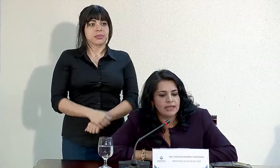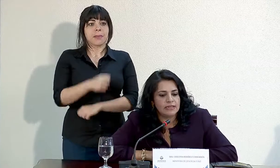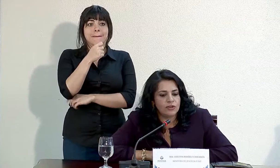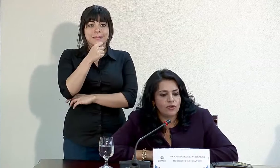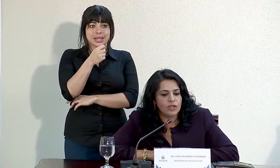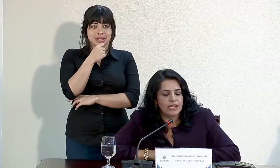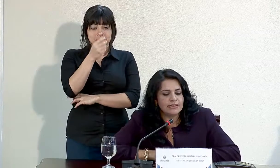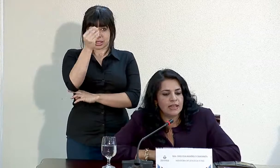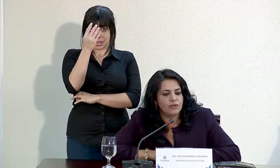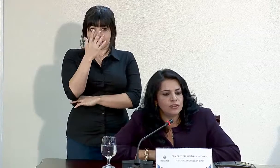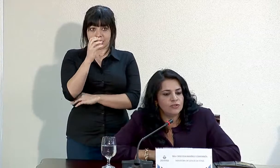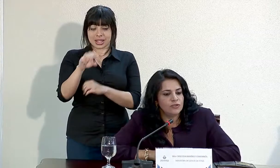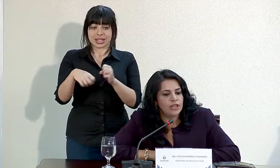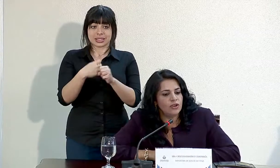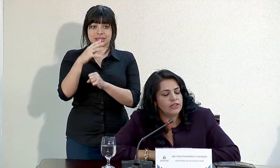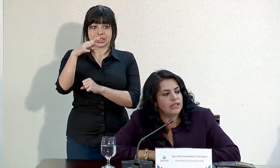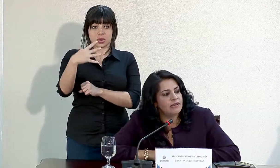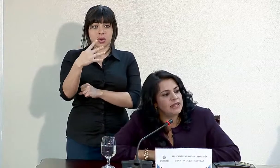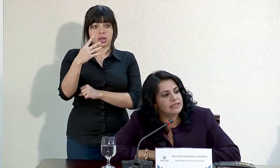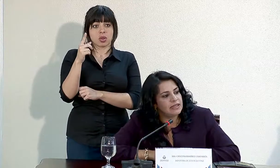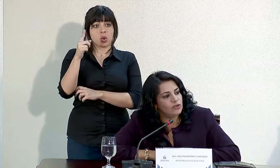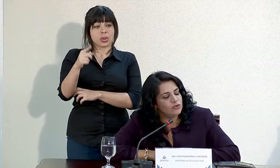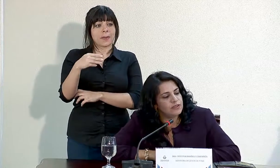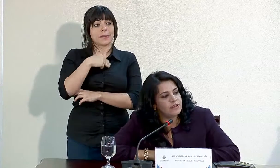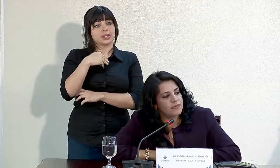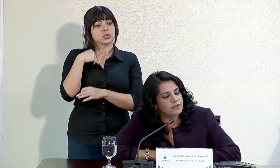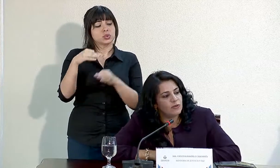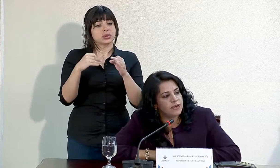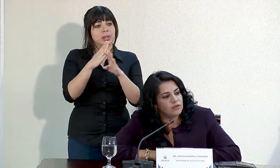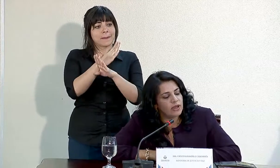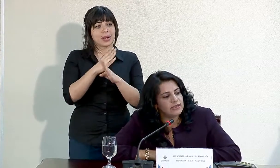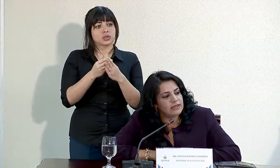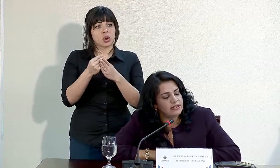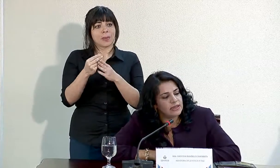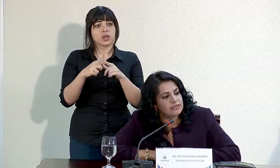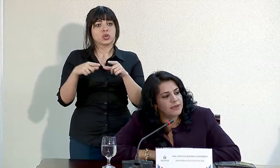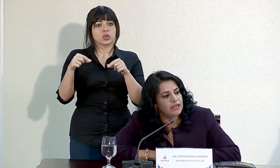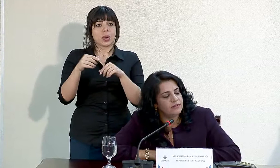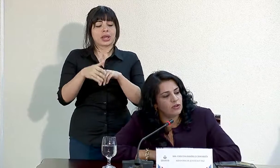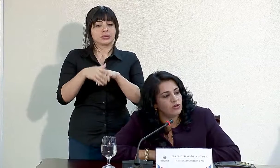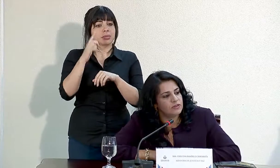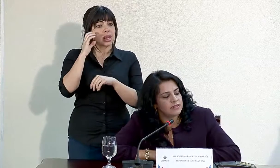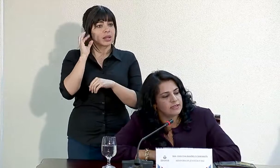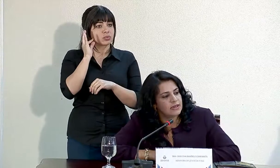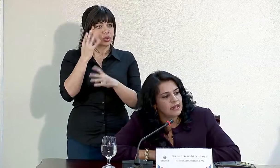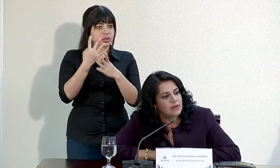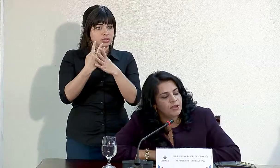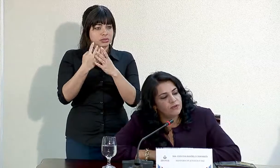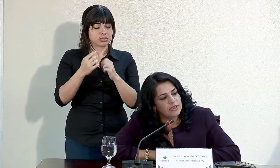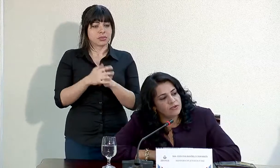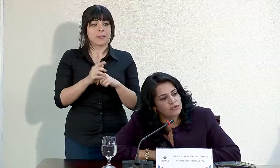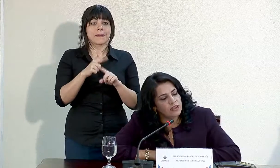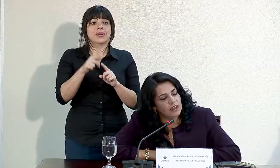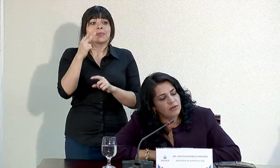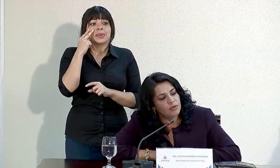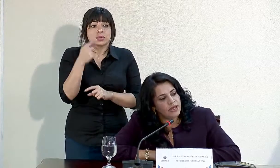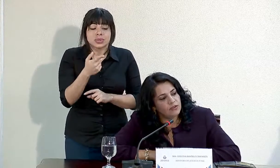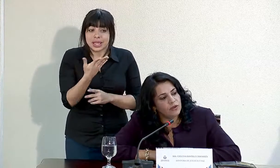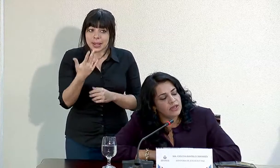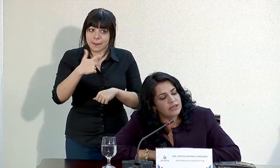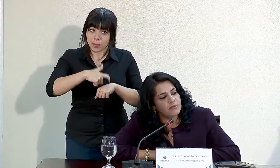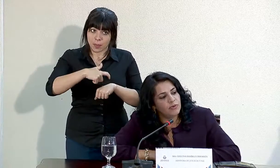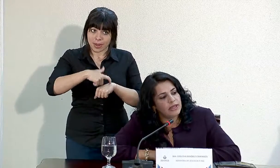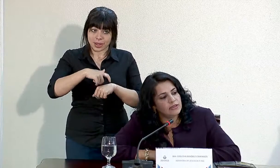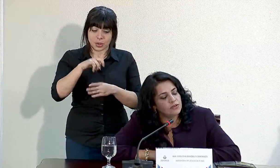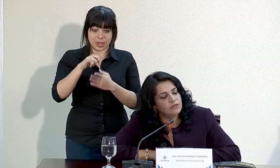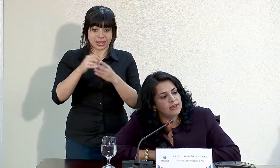prensa indicó que la Sala Constitucional le ordenaba al Ministerio de Justicia y Paz comprar toallas sanitarias para las reclusas. Pero fíjese usted que en el momento